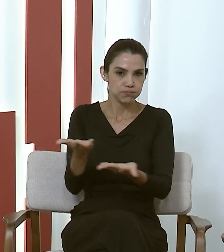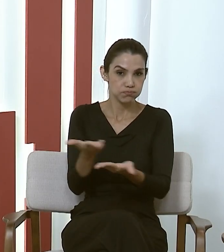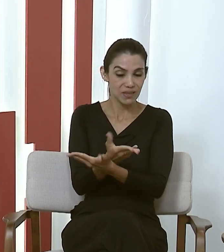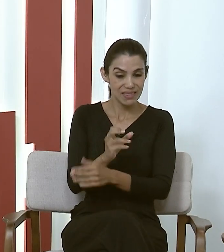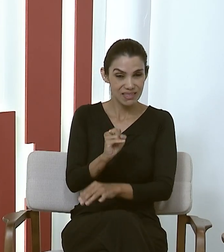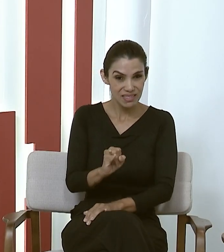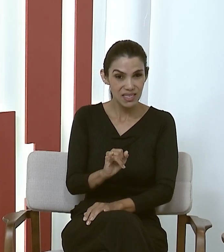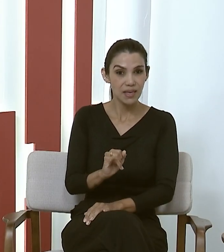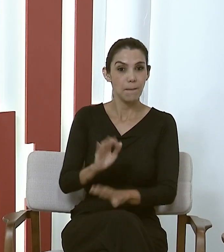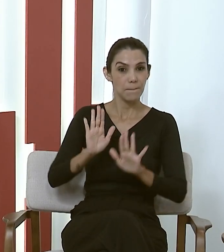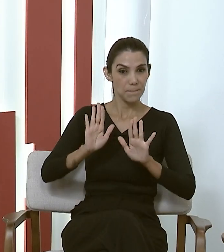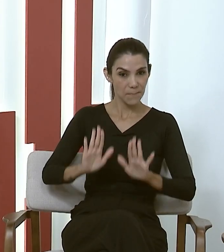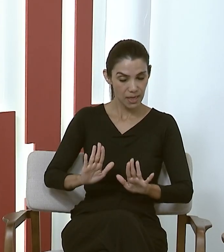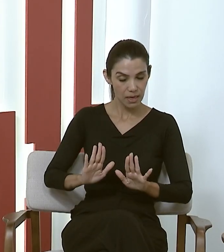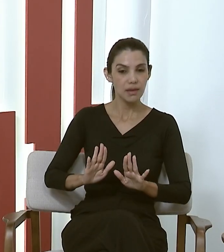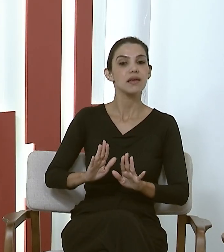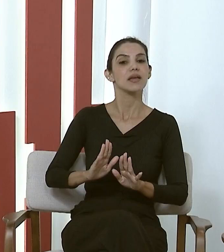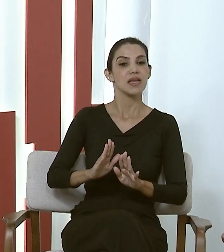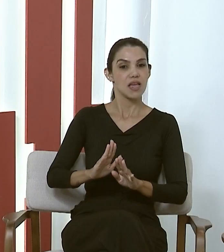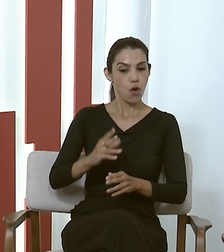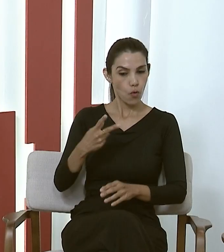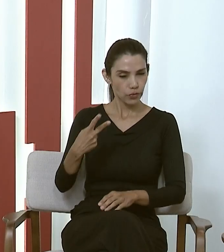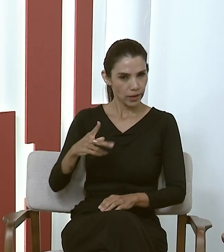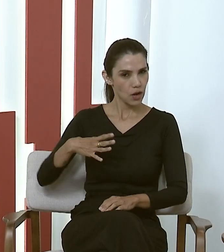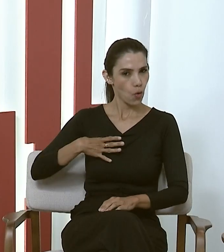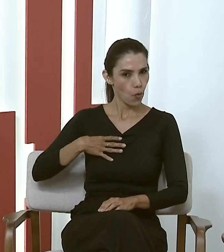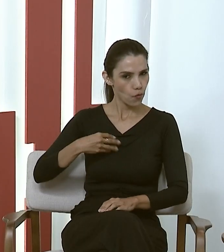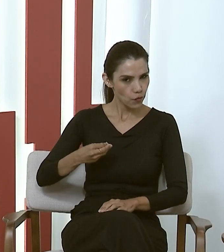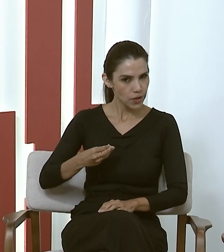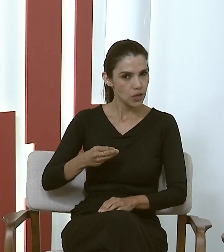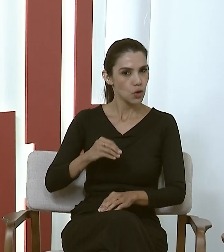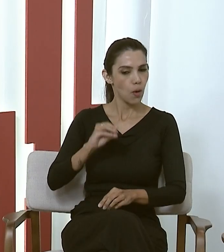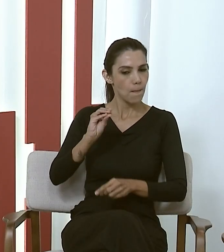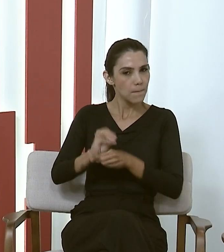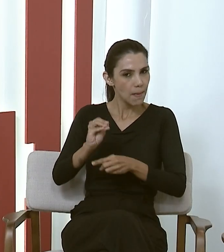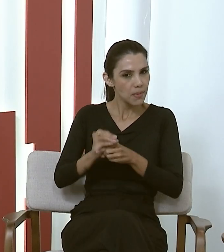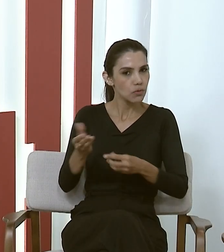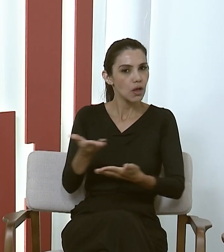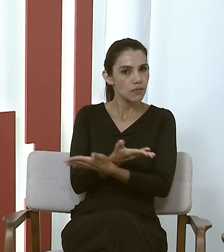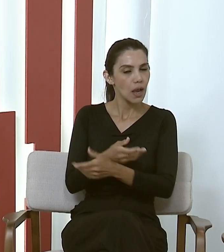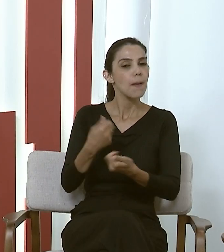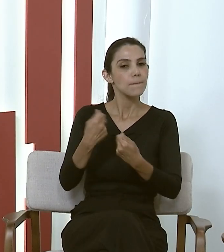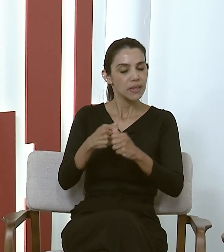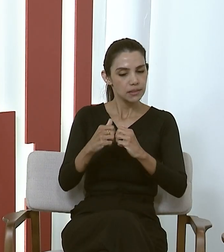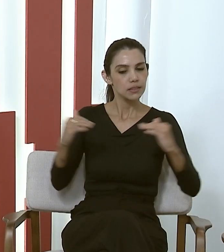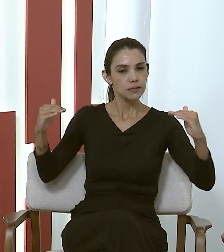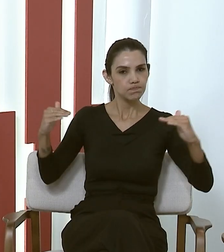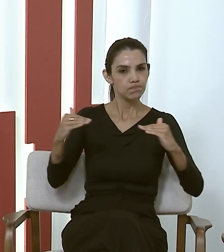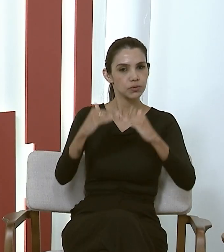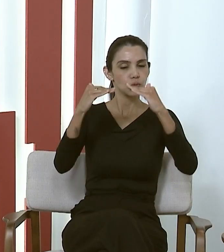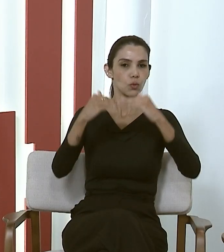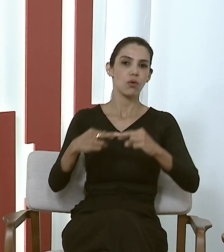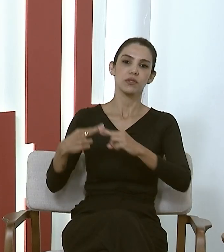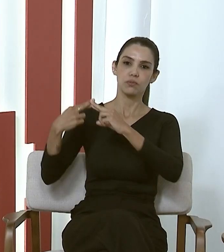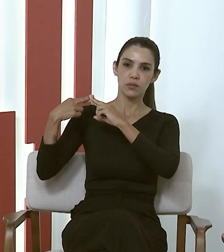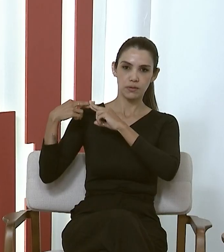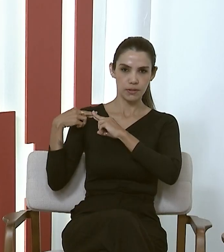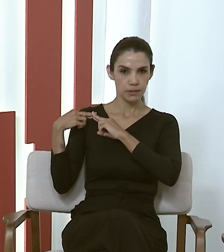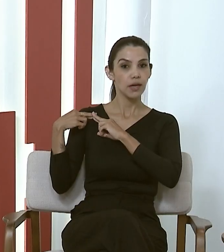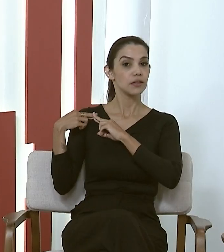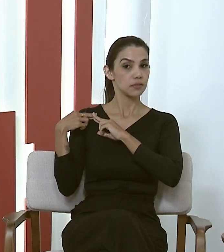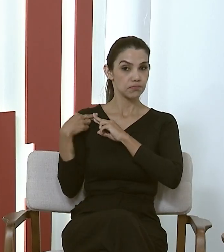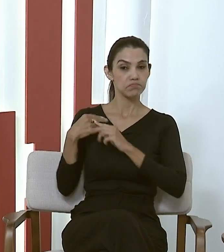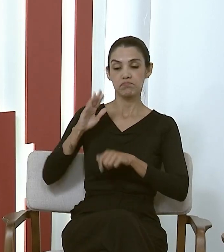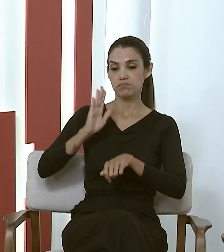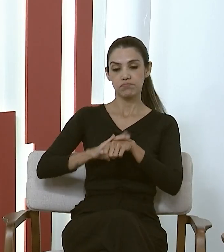é compartilhada, os deveres também são compartilhados e precisam ser divididos de forma equitativa. E aí, os